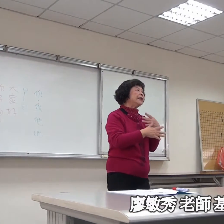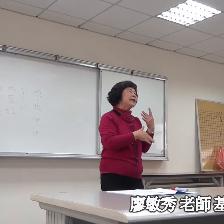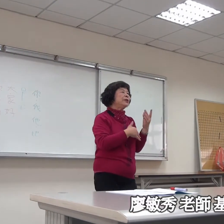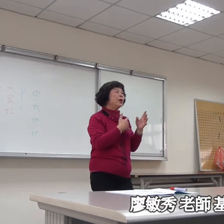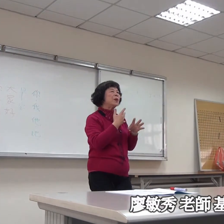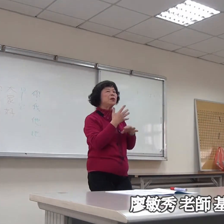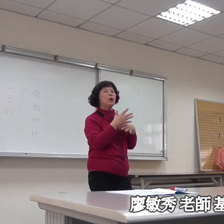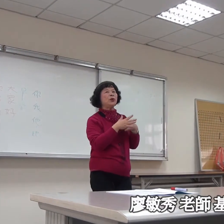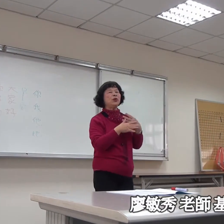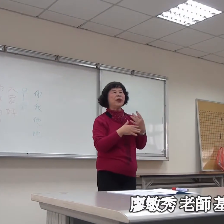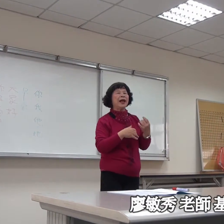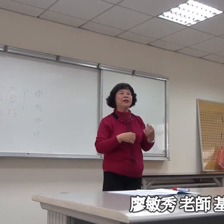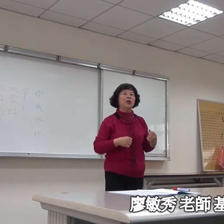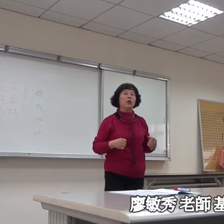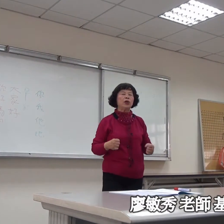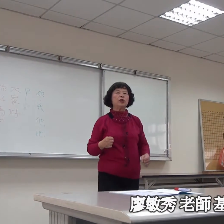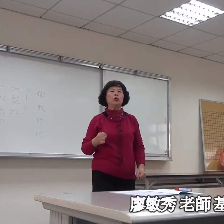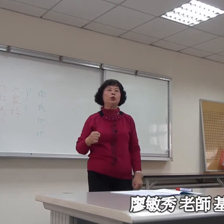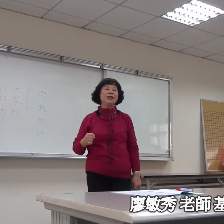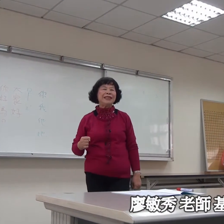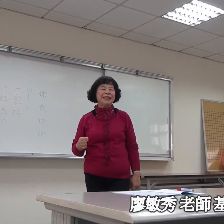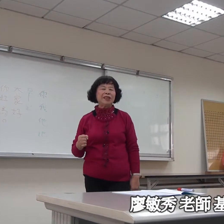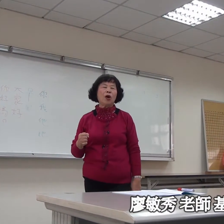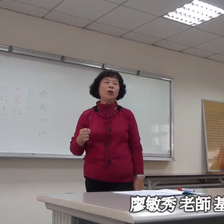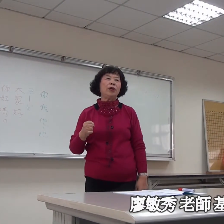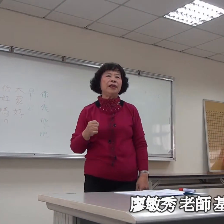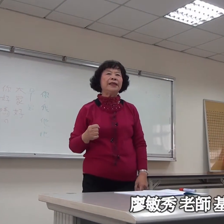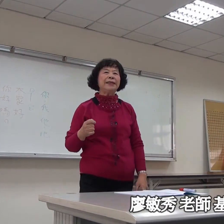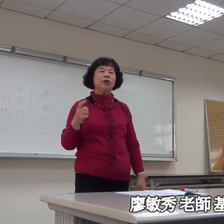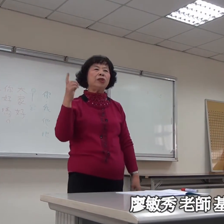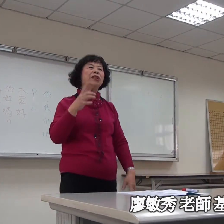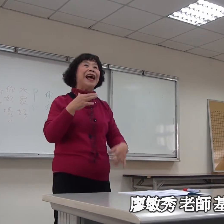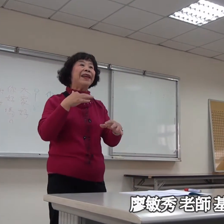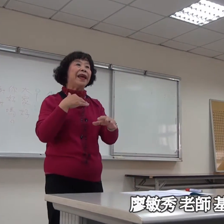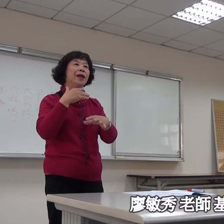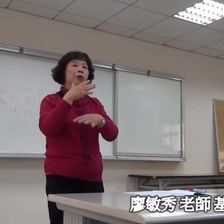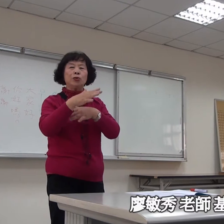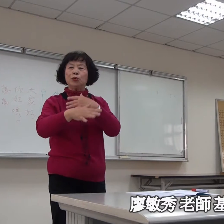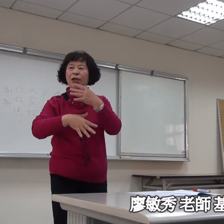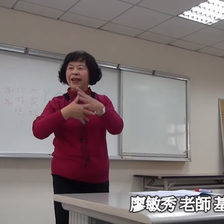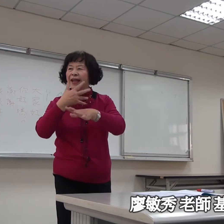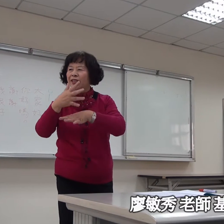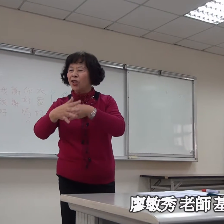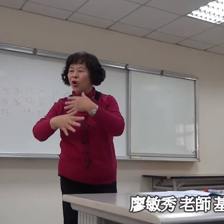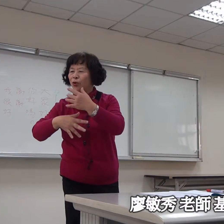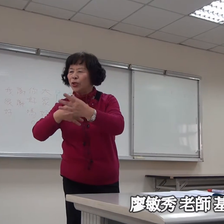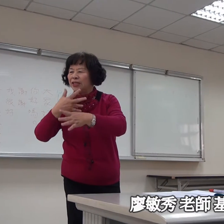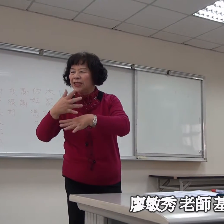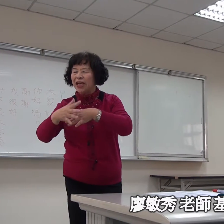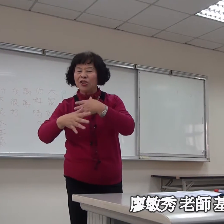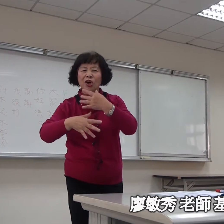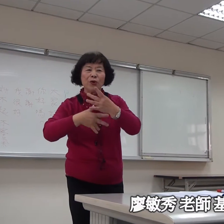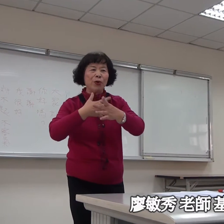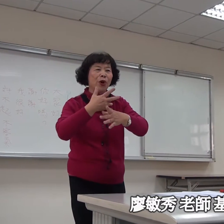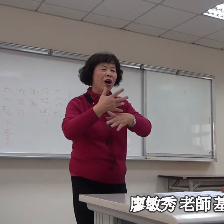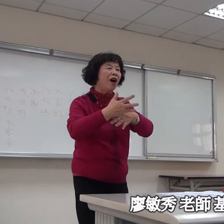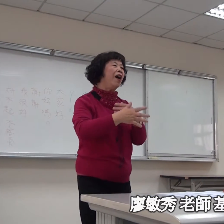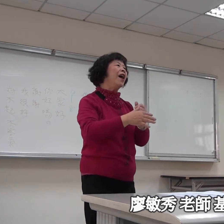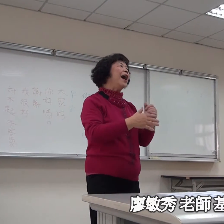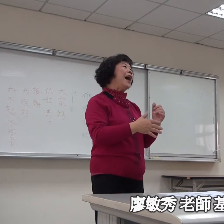但是我们的手语有两种，一种文字手语。自然的主人的手语，自然手语哦，哈，还